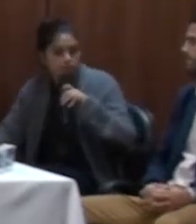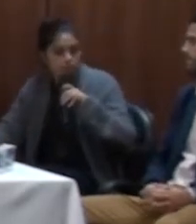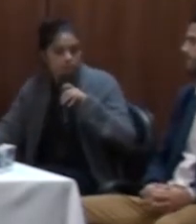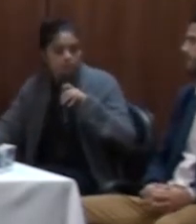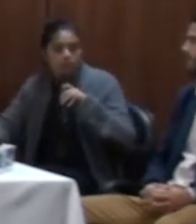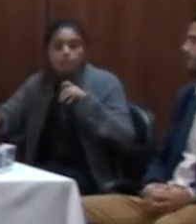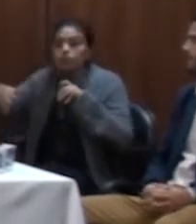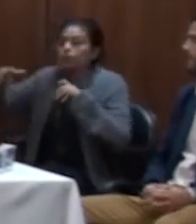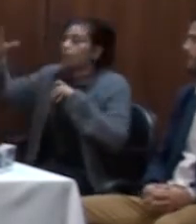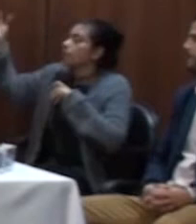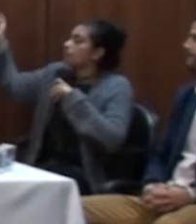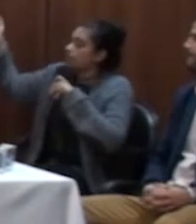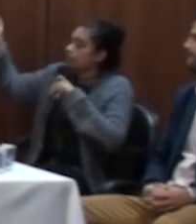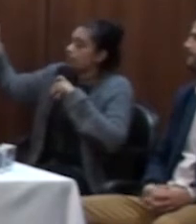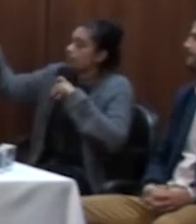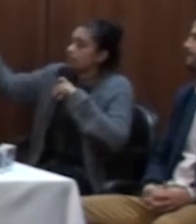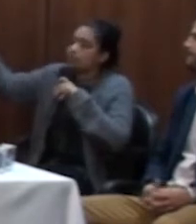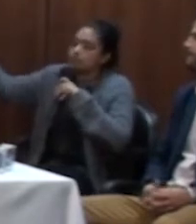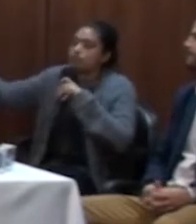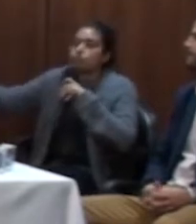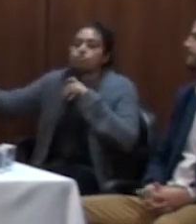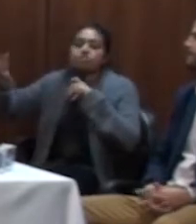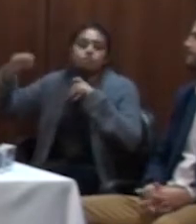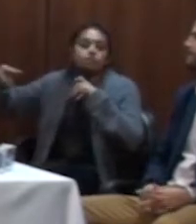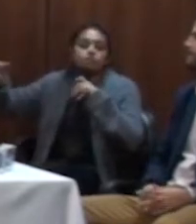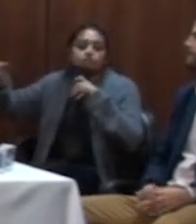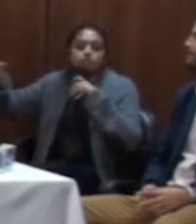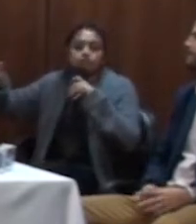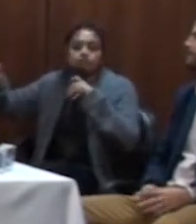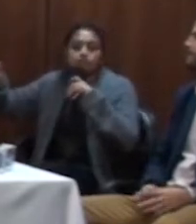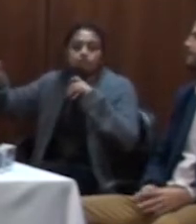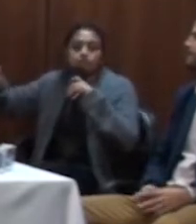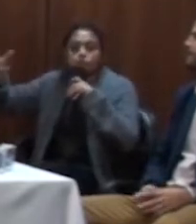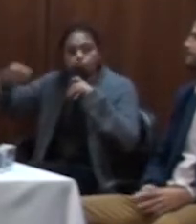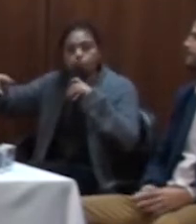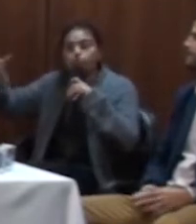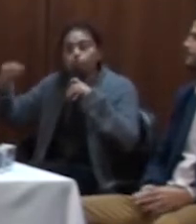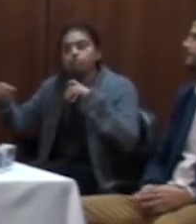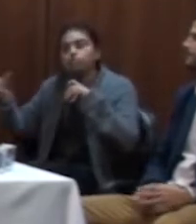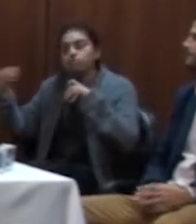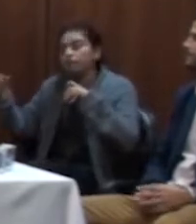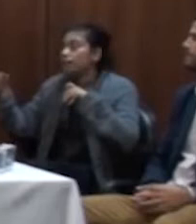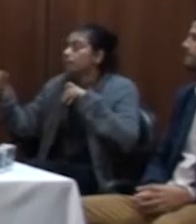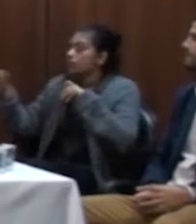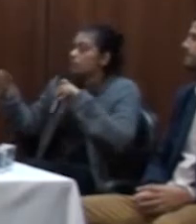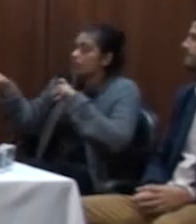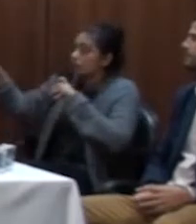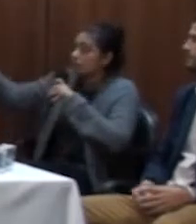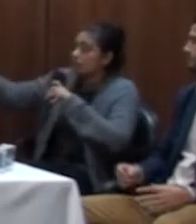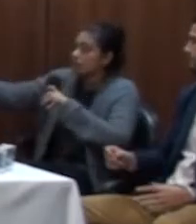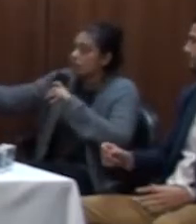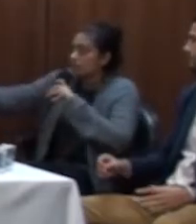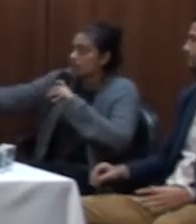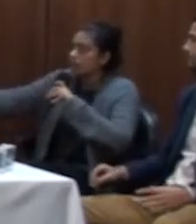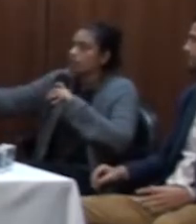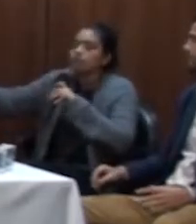processo. Embora a Secretaria de Saúde sempre, nos últimos ofícios, tenha falado que